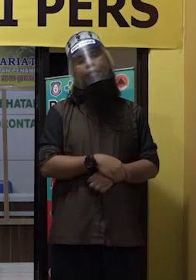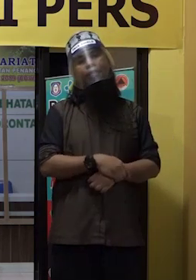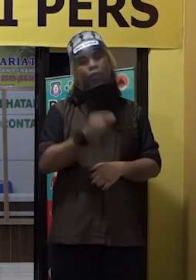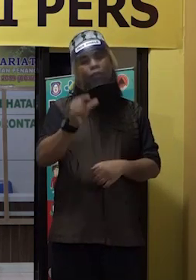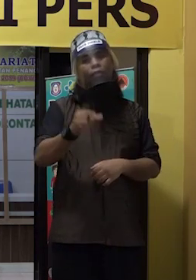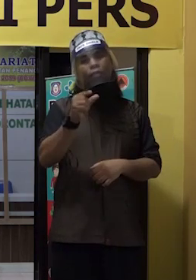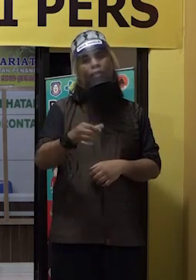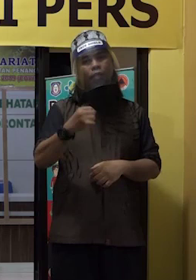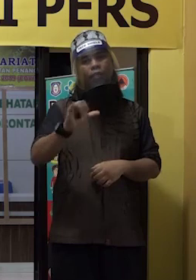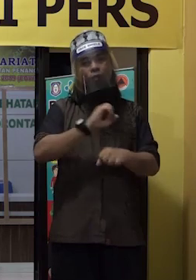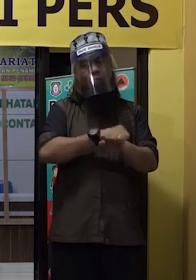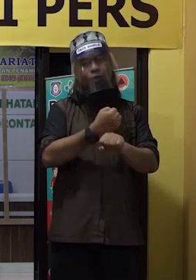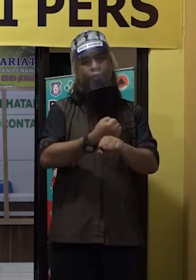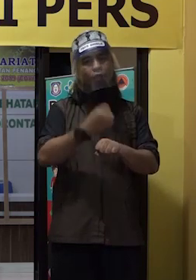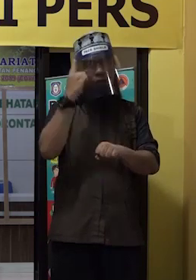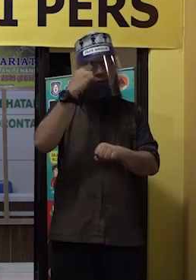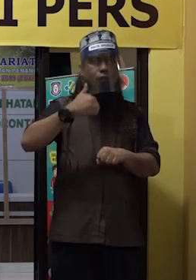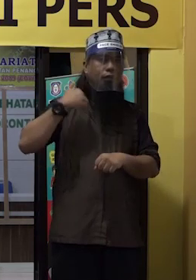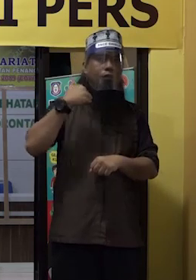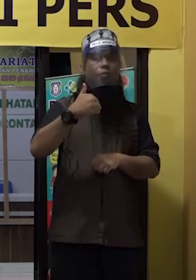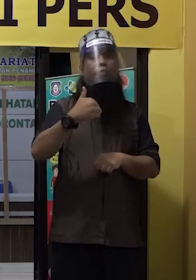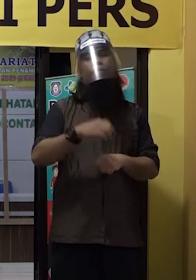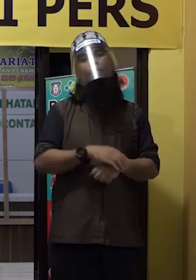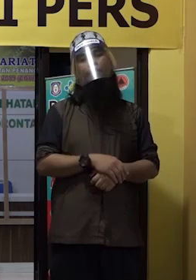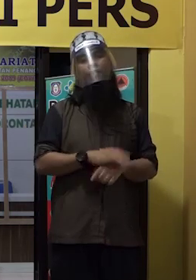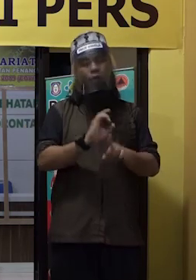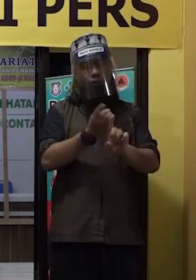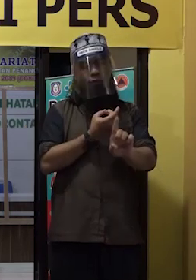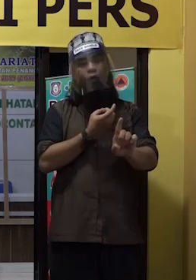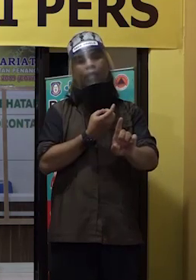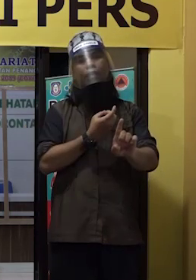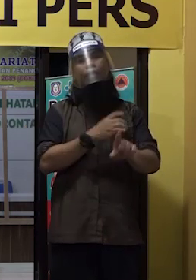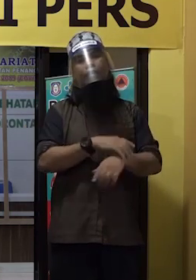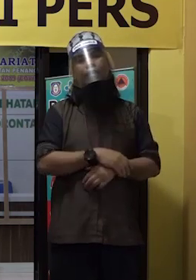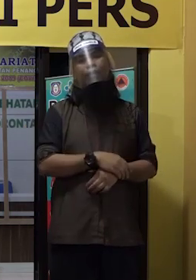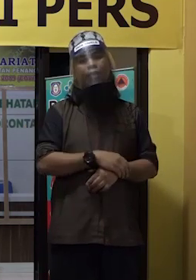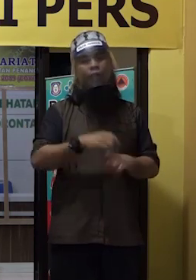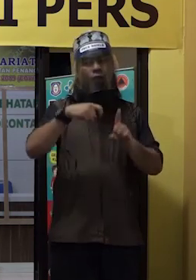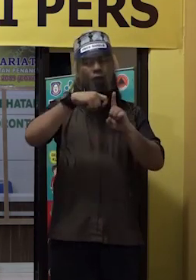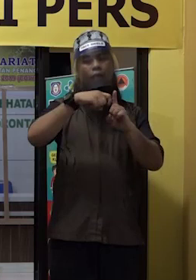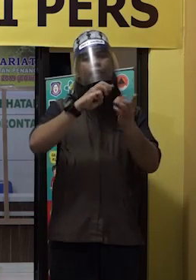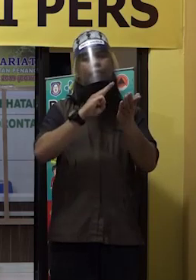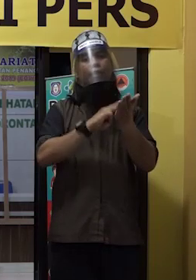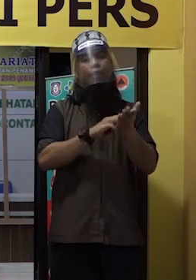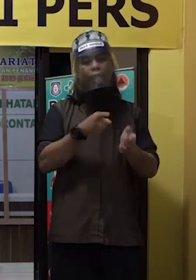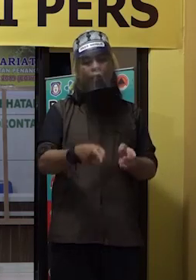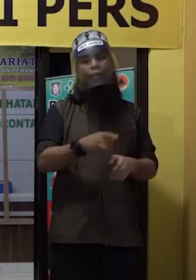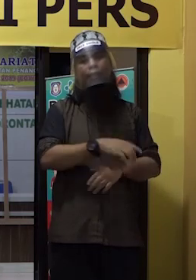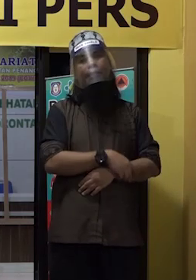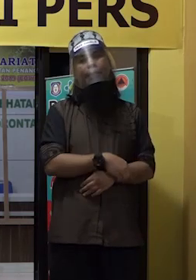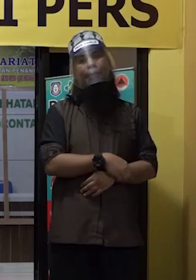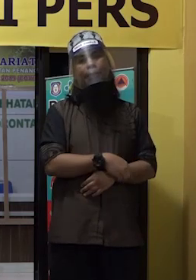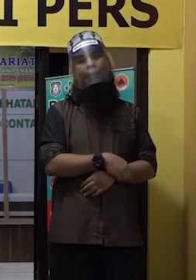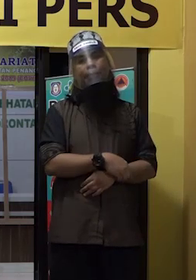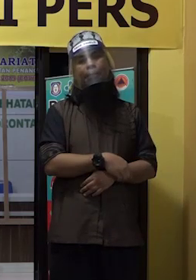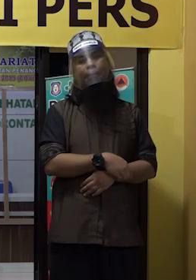kategorikan seperti tadi, harus memenuhi kriteria, ya. Kemudian orang-orangnya itu yang tanpa gejala atau dengan